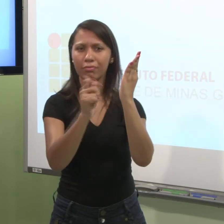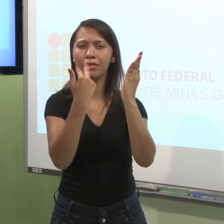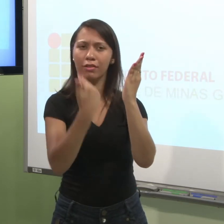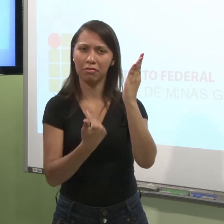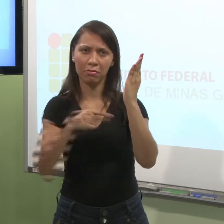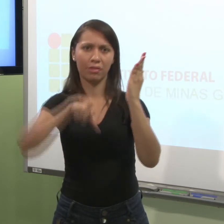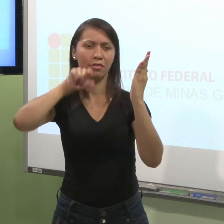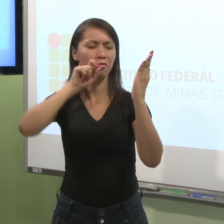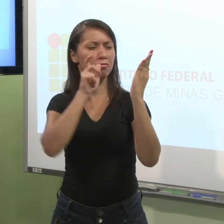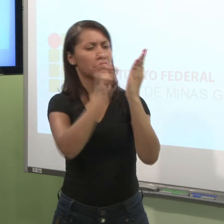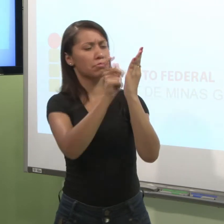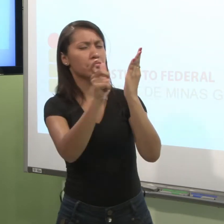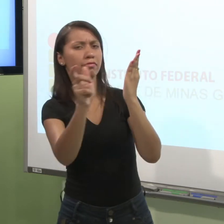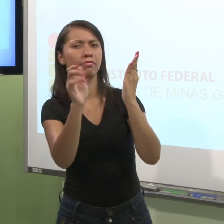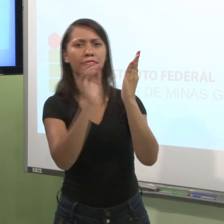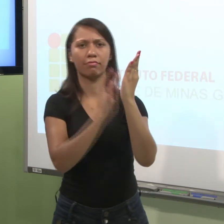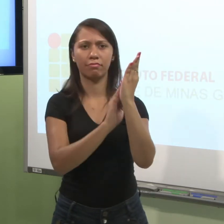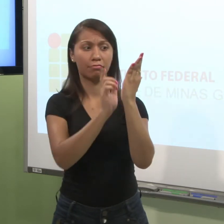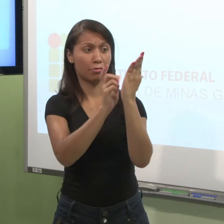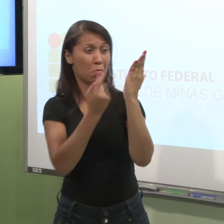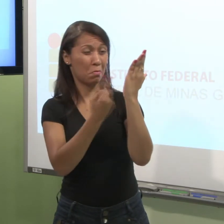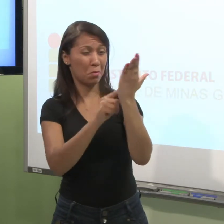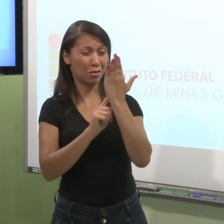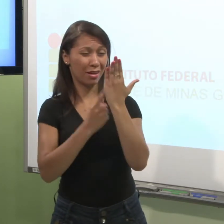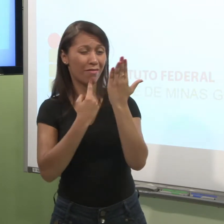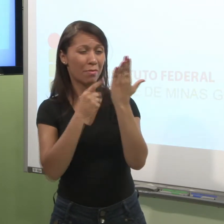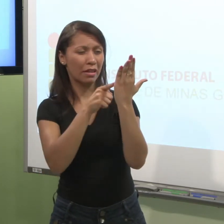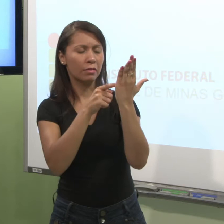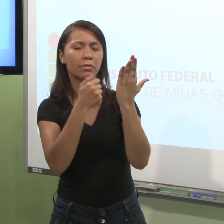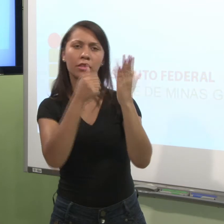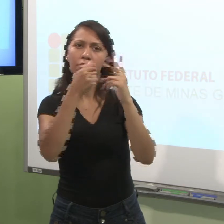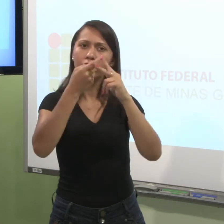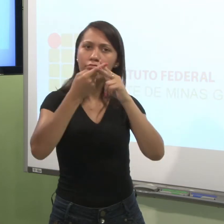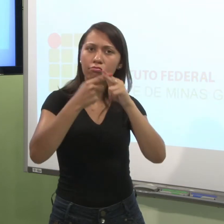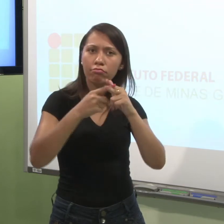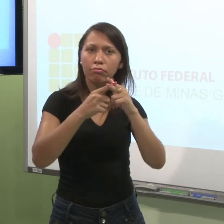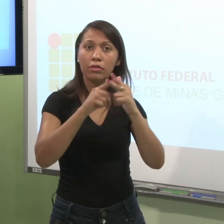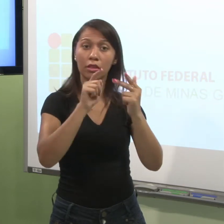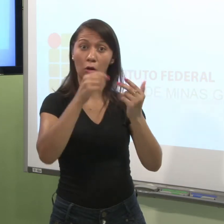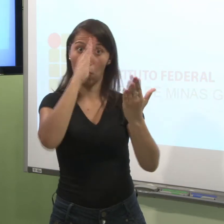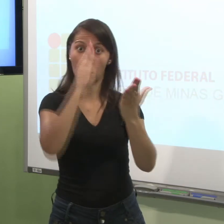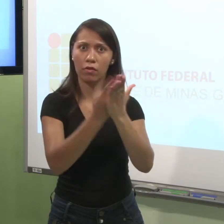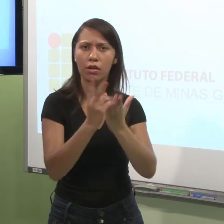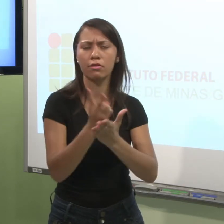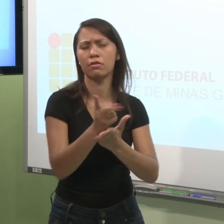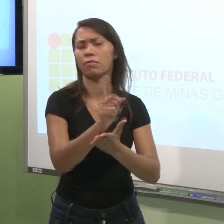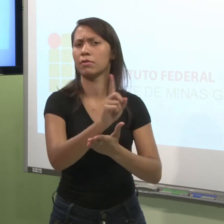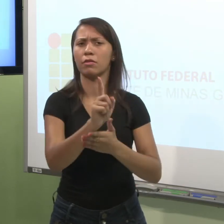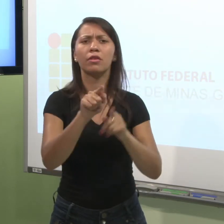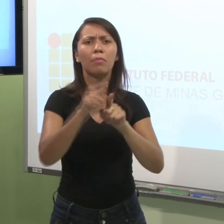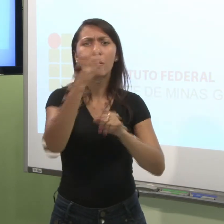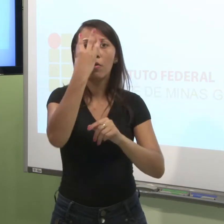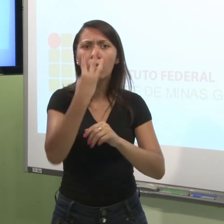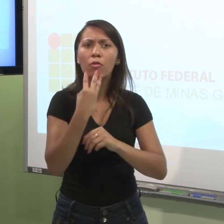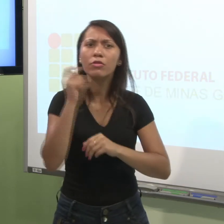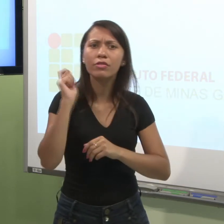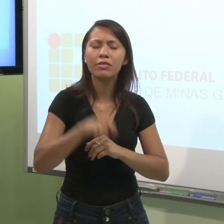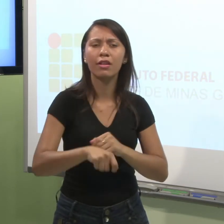usuário. Outro ponto interessante de ser relembrado é que no Word é possível inserir objetos não